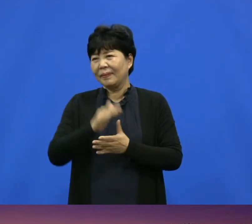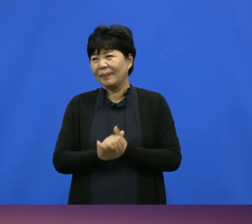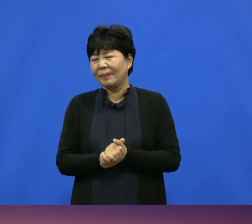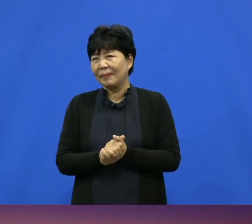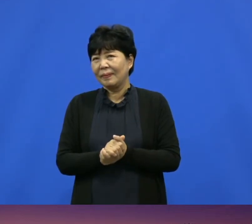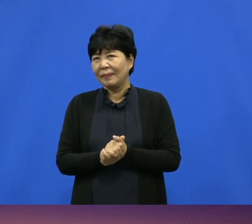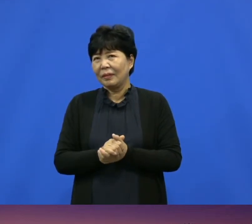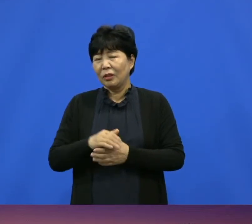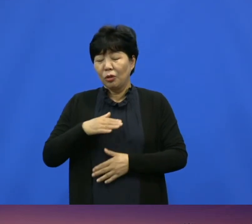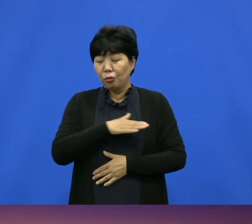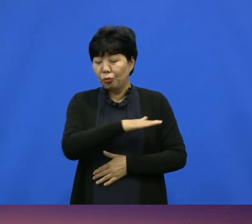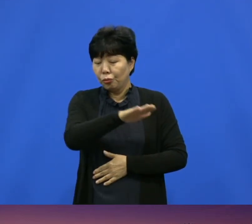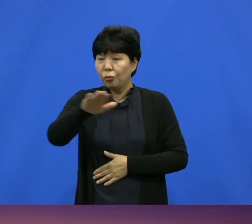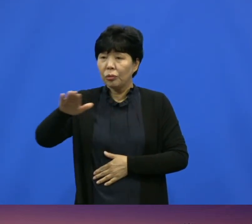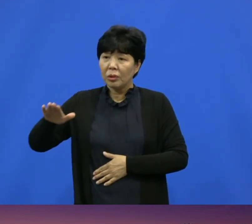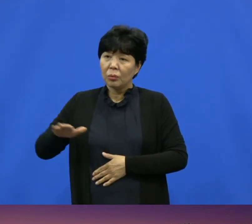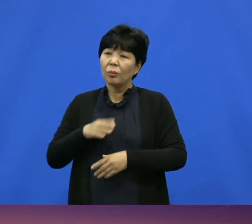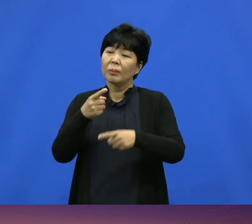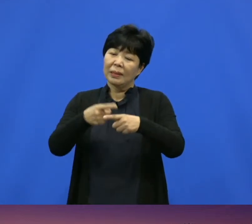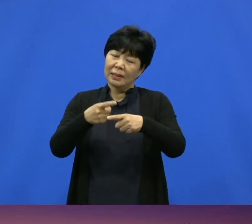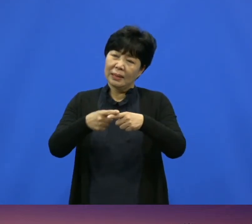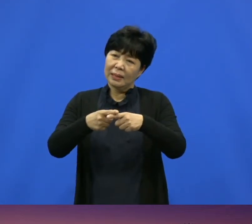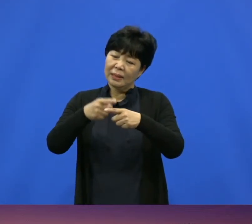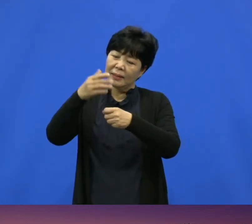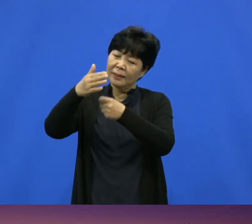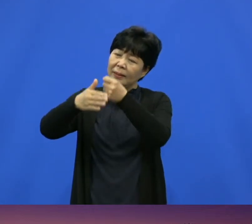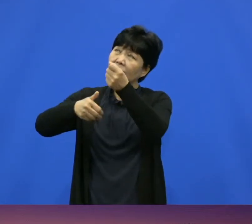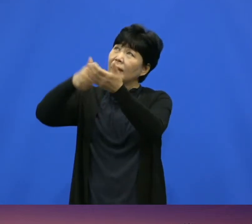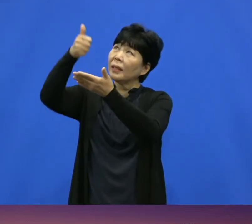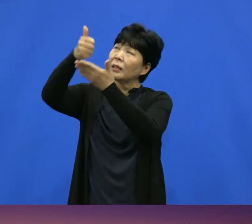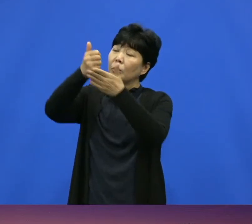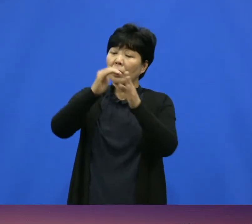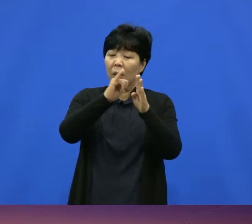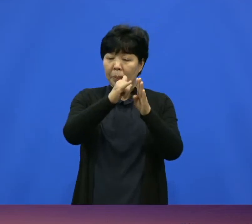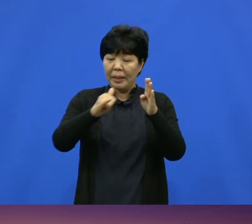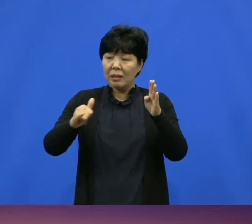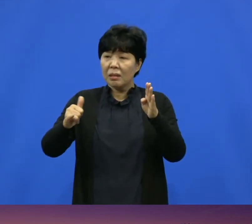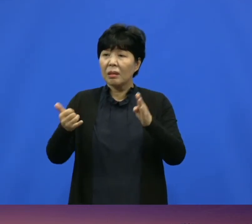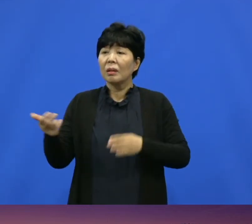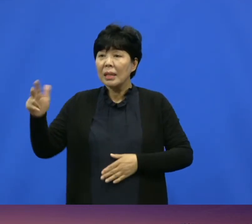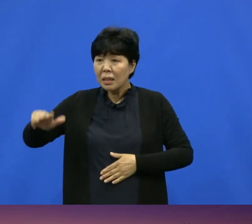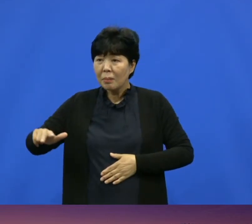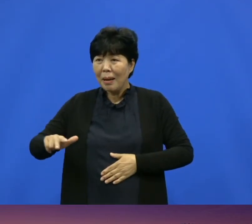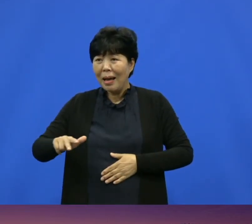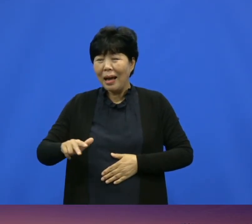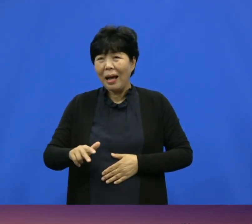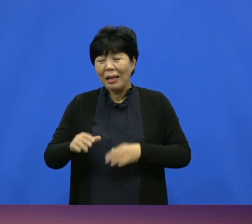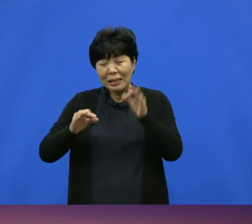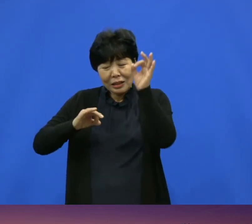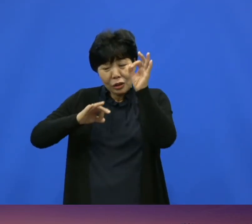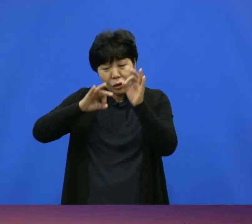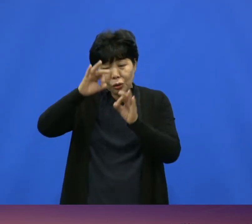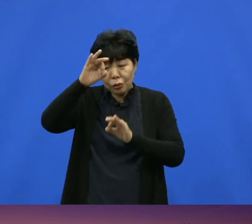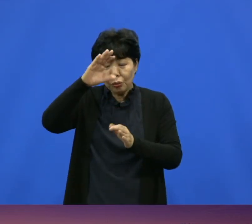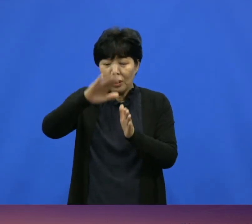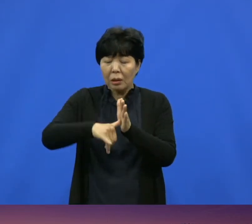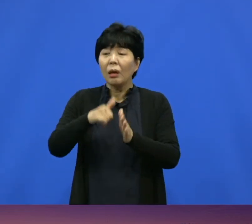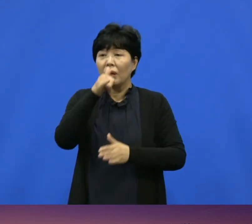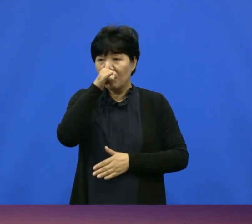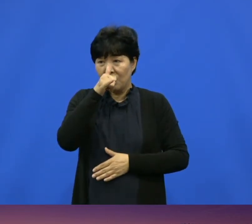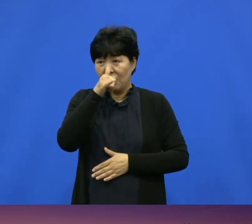그러나 우리도 마찬가지죠. 여러분, 우리가 하나님의 백성들이지만 실수합니다. 바닥으로 떨어집니다. 통제할 수 없는 상황으로